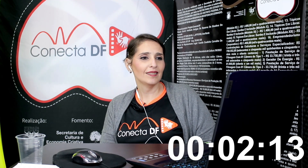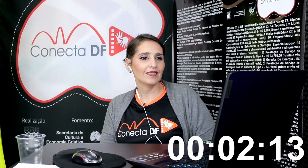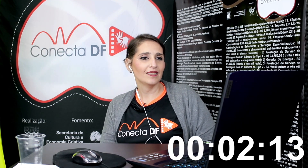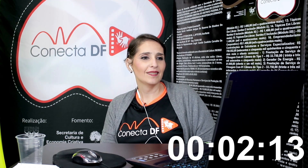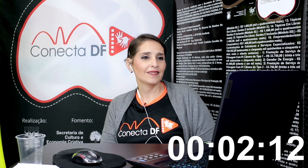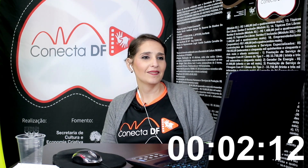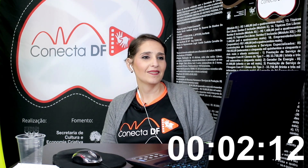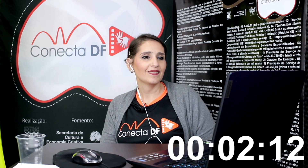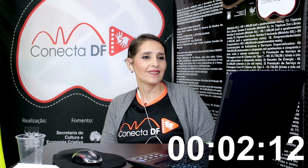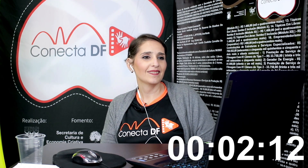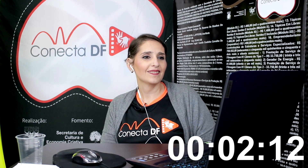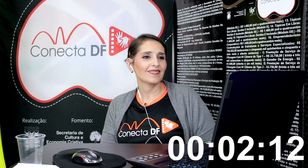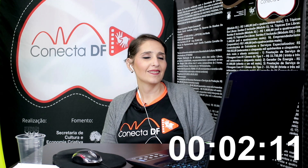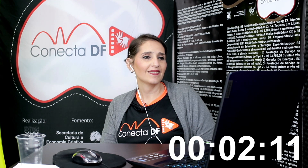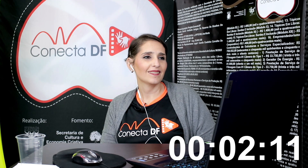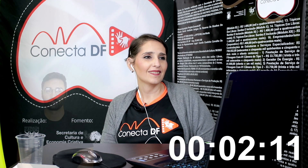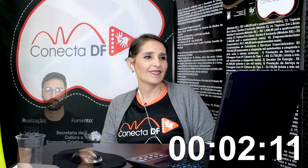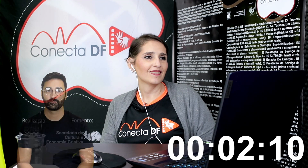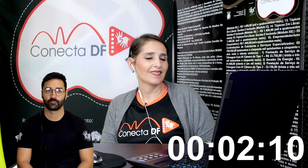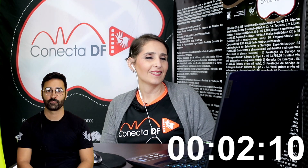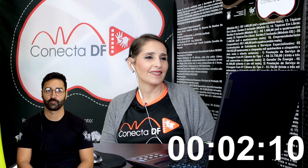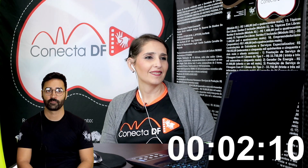Tânia.